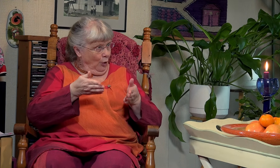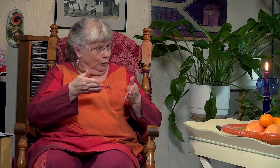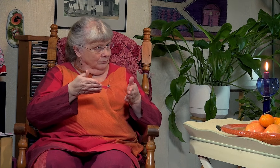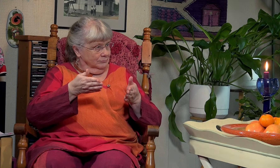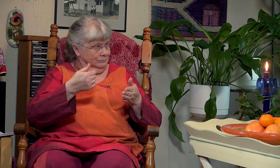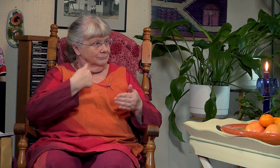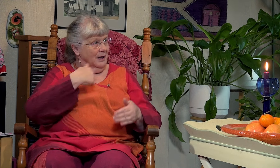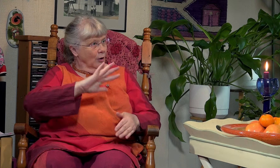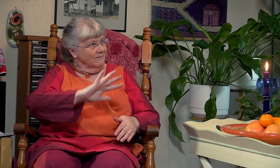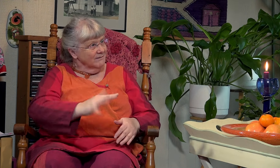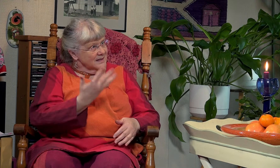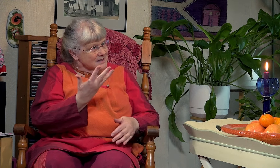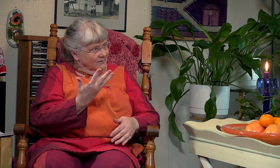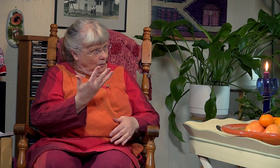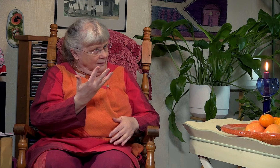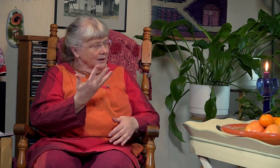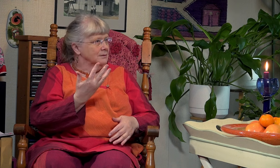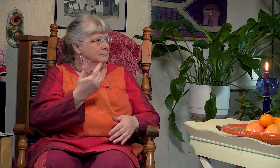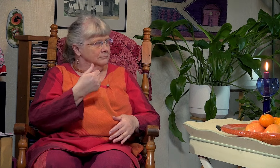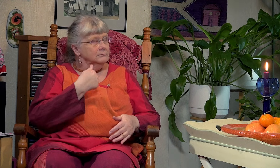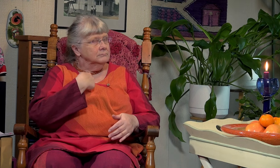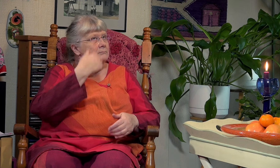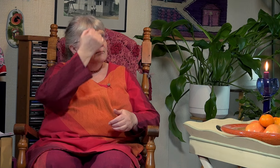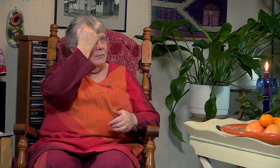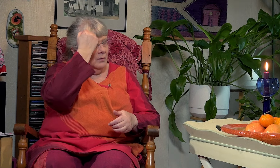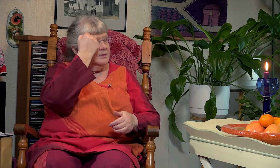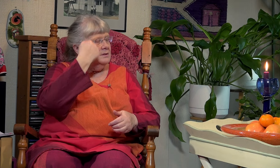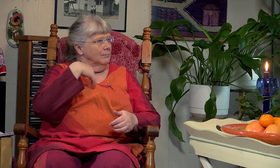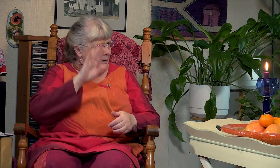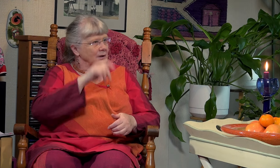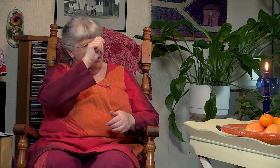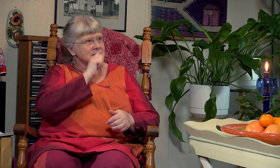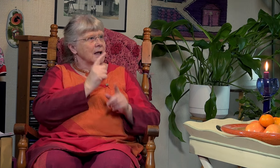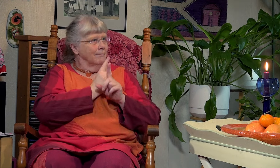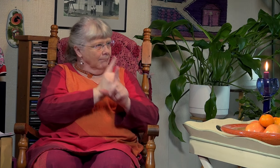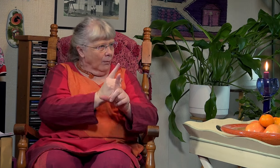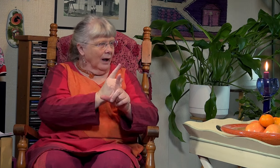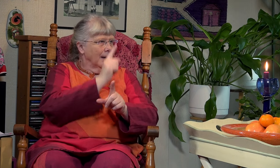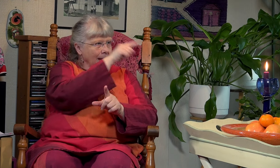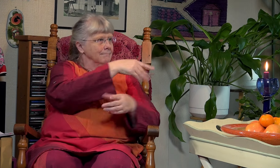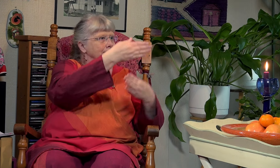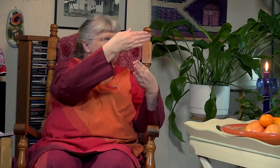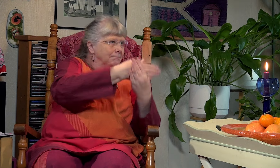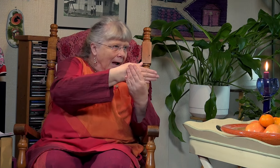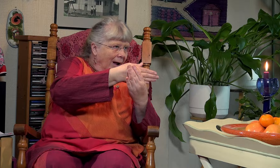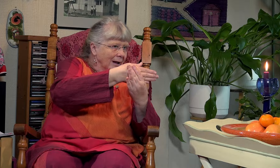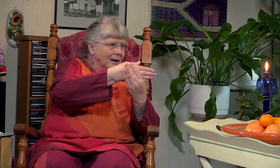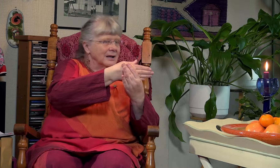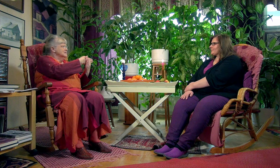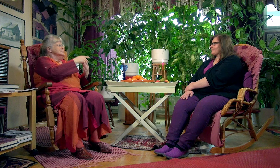Isäni rakensi talon, kun olin 5-vuotias. Ja muistan silloin, kun olin isän mukana